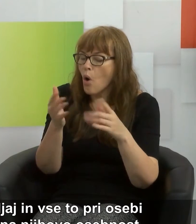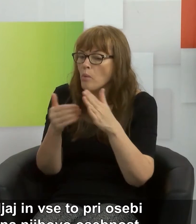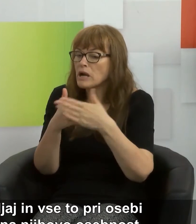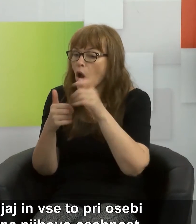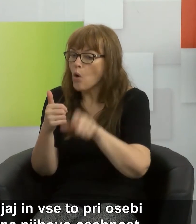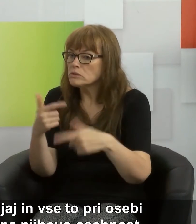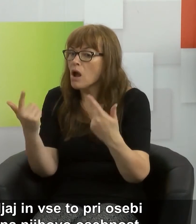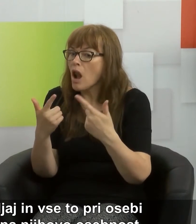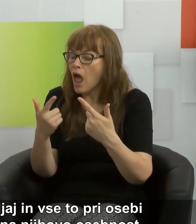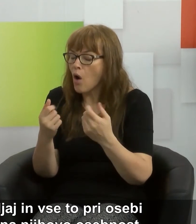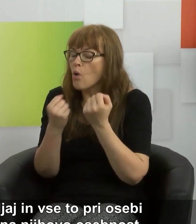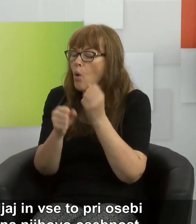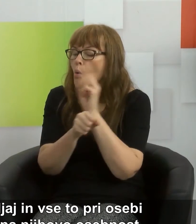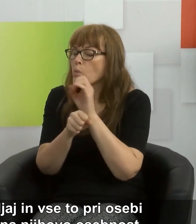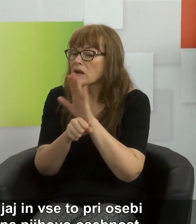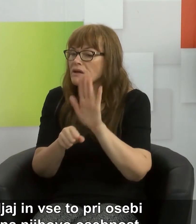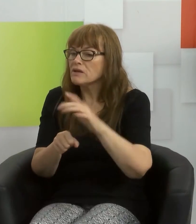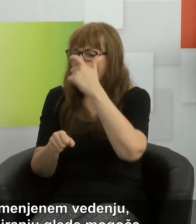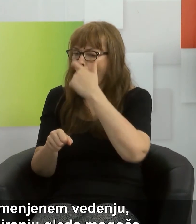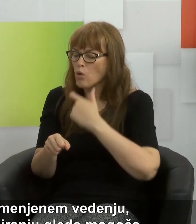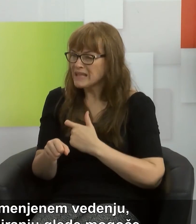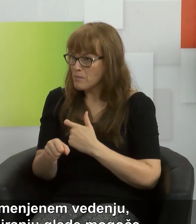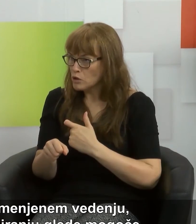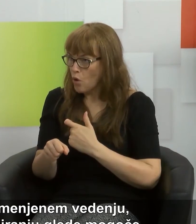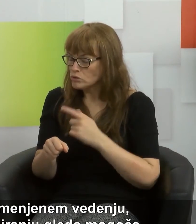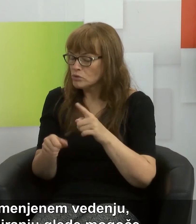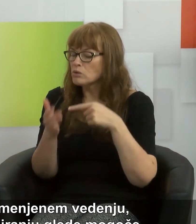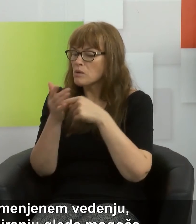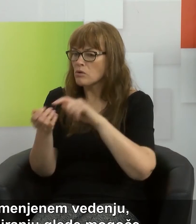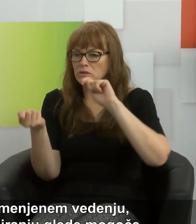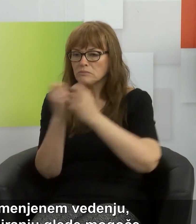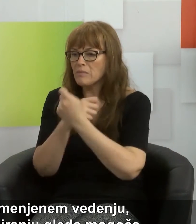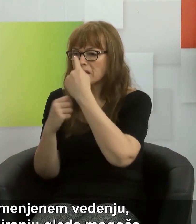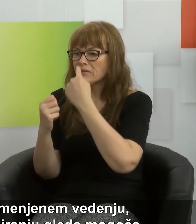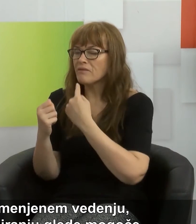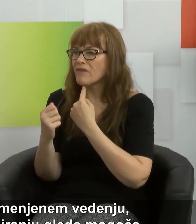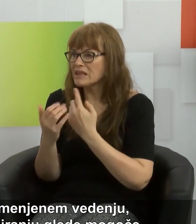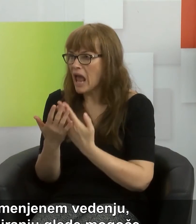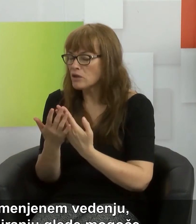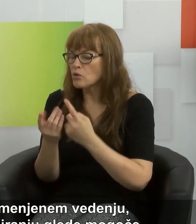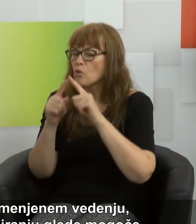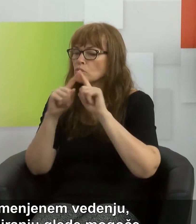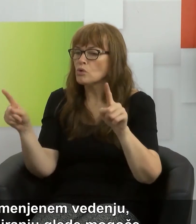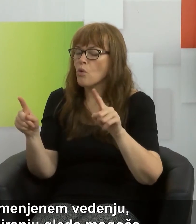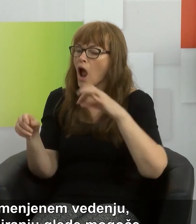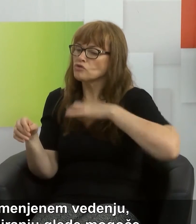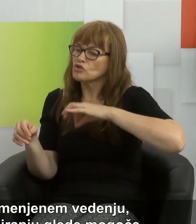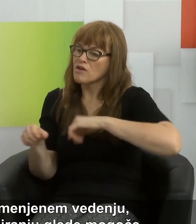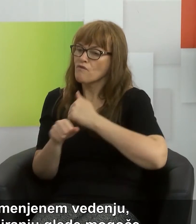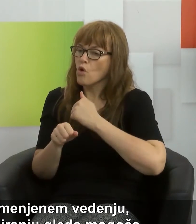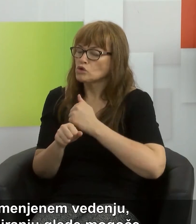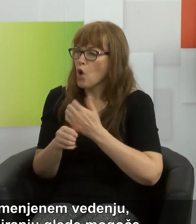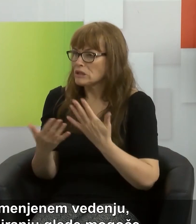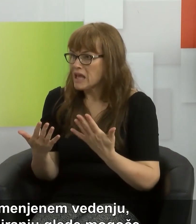osebi lahko zelo vpliva na njihovo osebnost, kar se pokaže v spremenjenem vedenju, v drugačnem